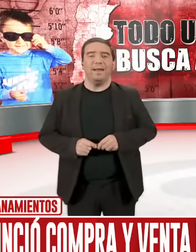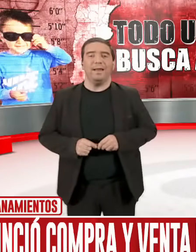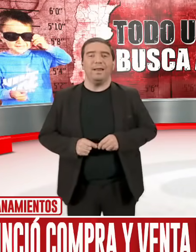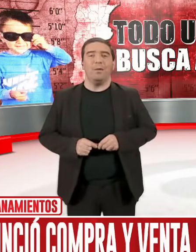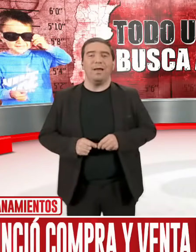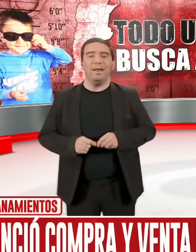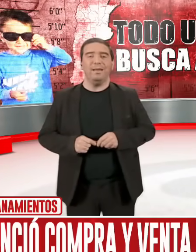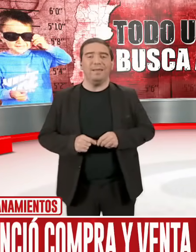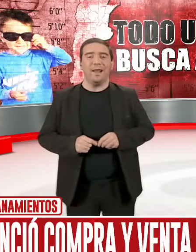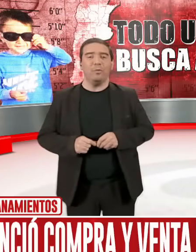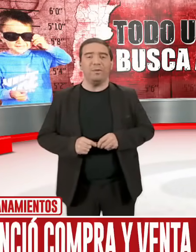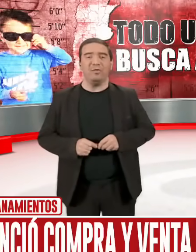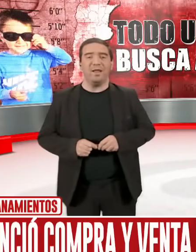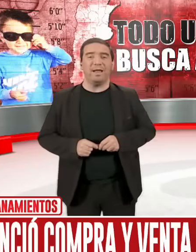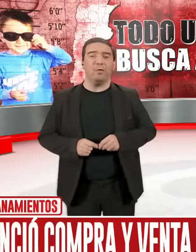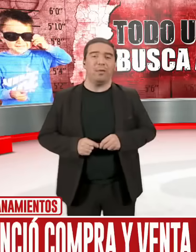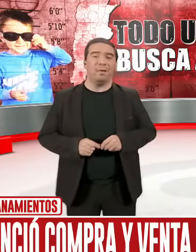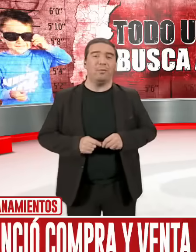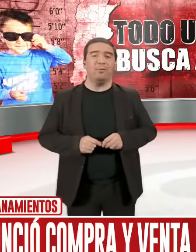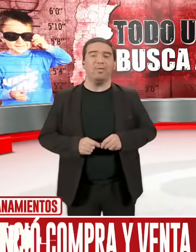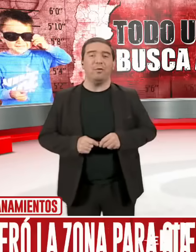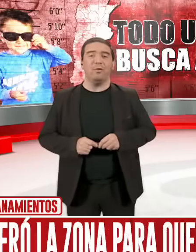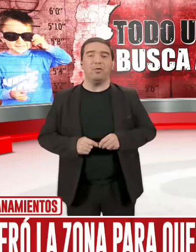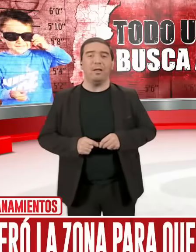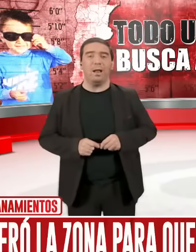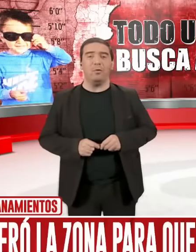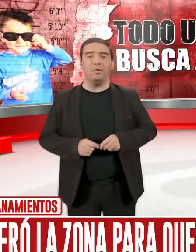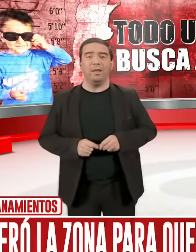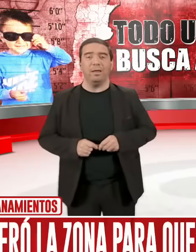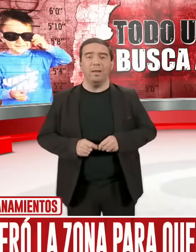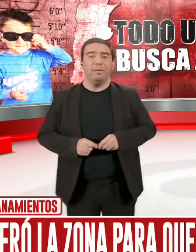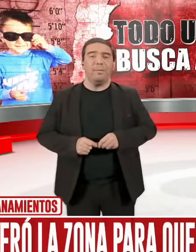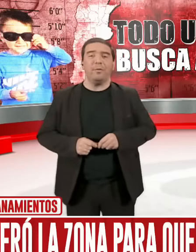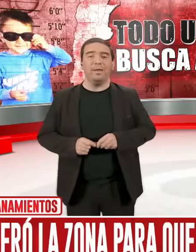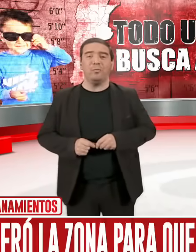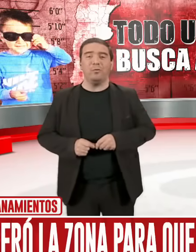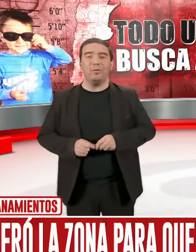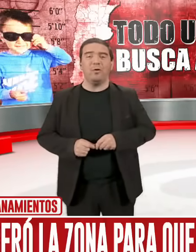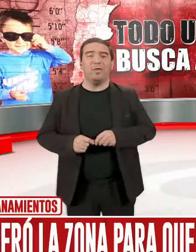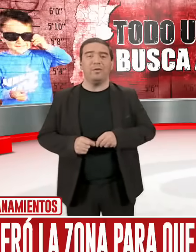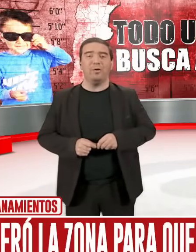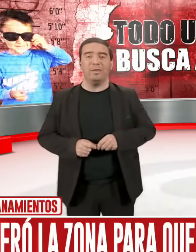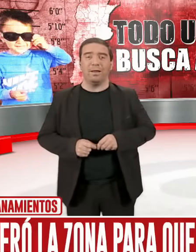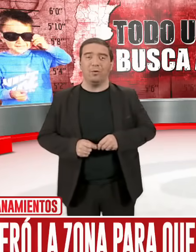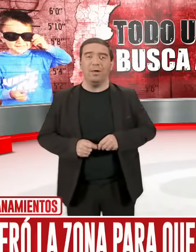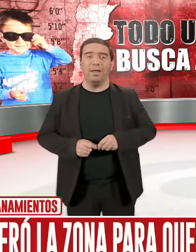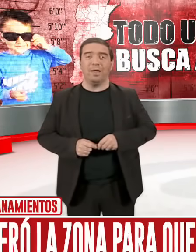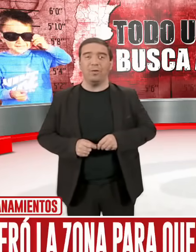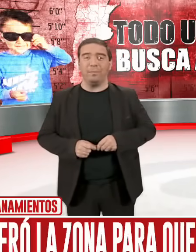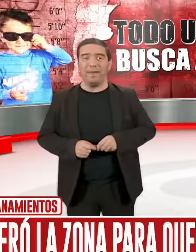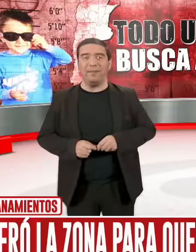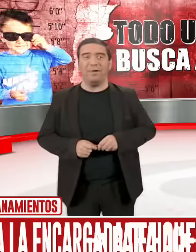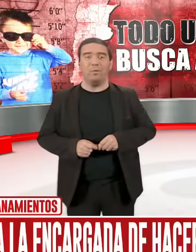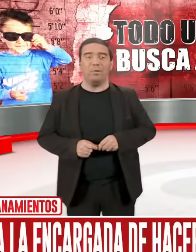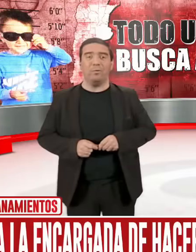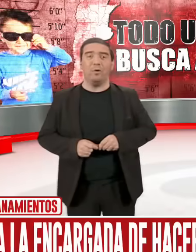entender que el lenguaje literal superficial es que no se pierda cuando vaya con ellos al monte. Porque también pueden tener un montón de cosas dentro de este marco. Que